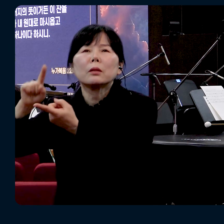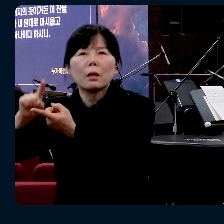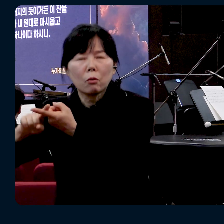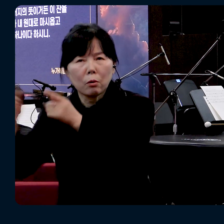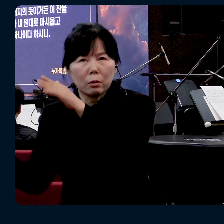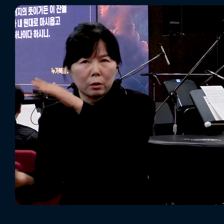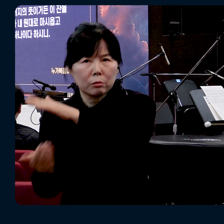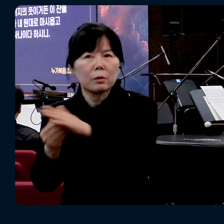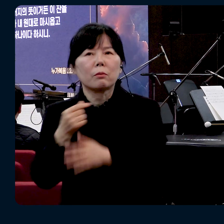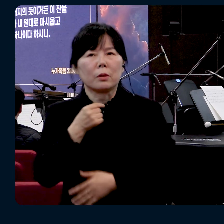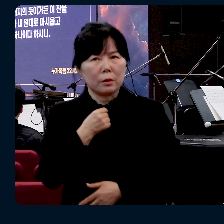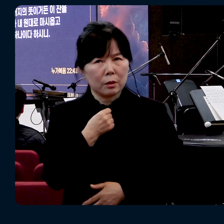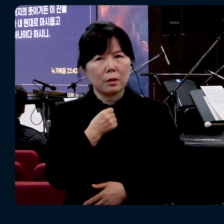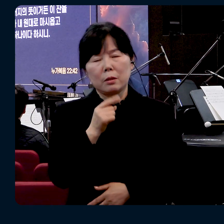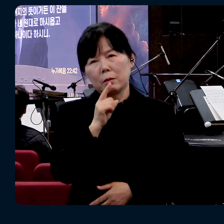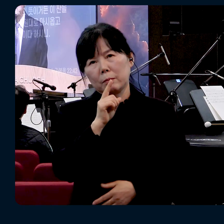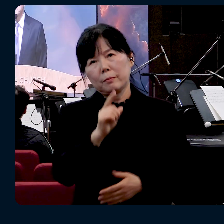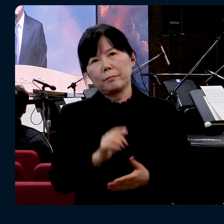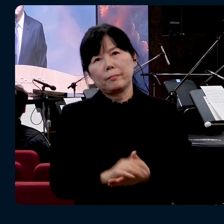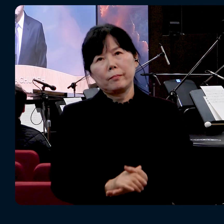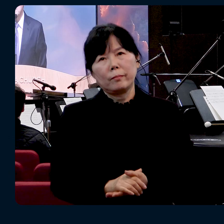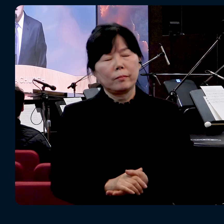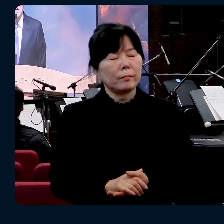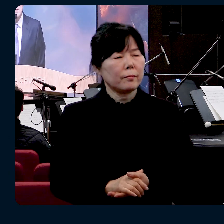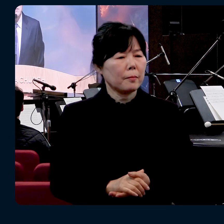원대로 되기를 원하나이다 하시니.